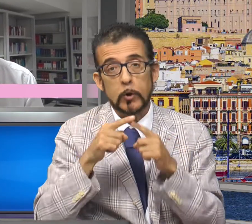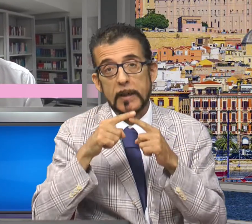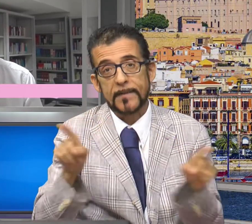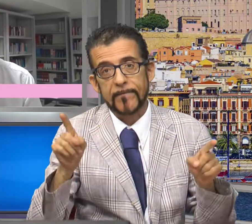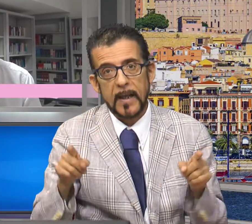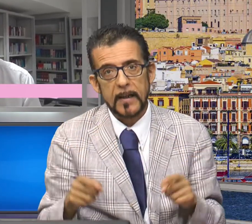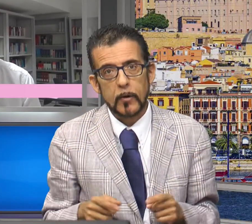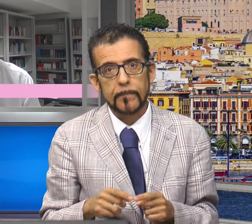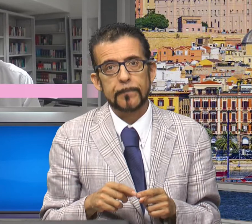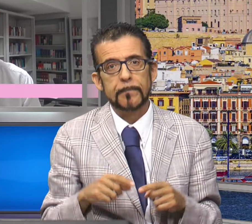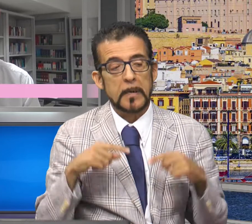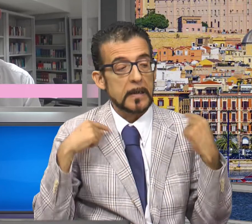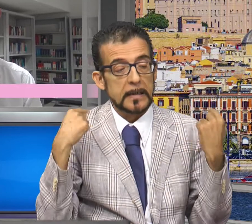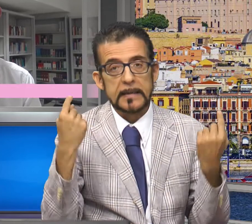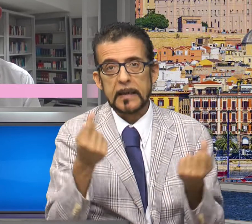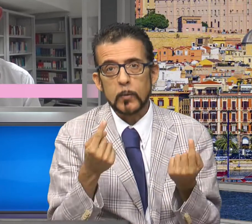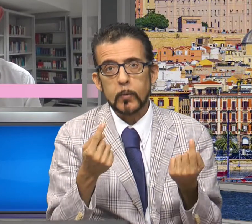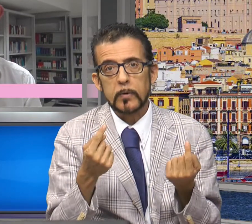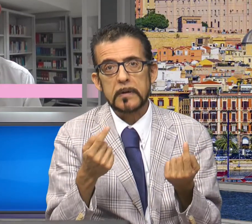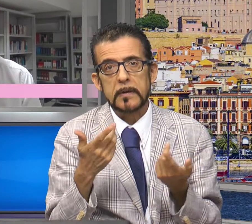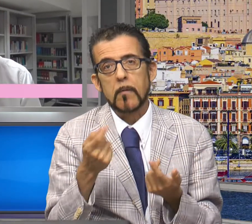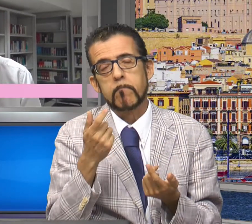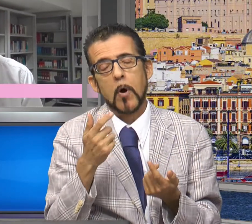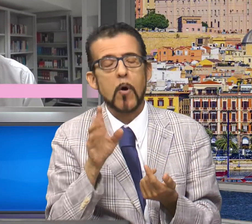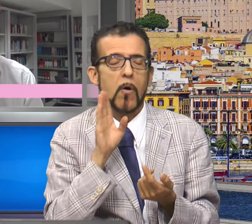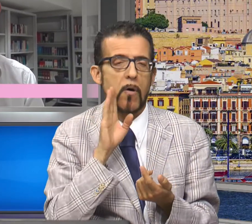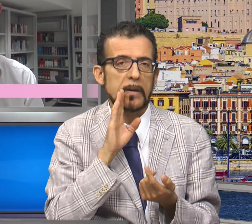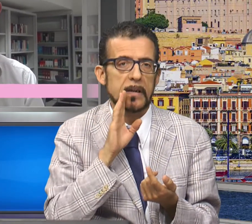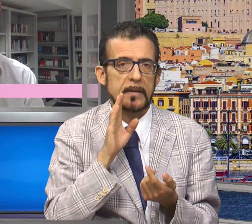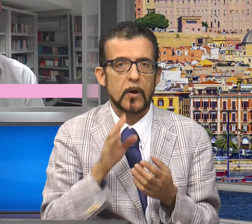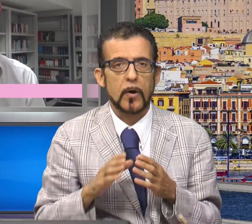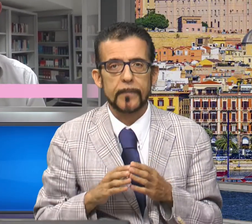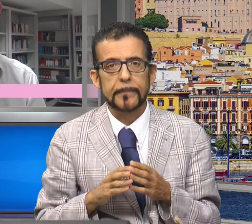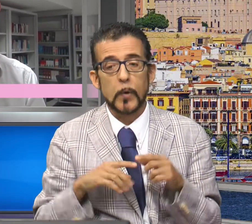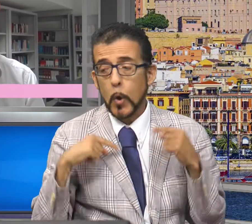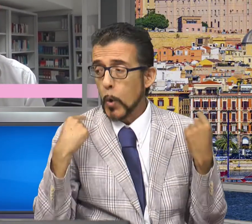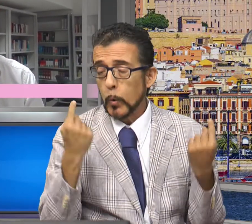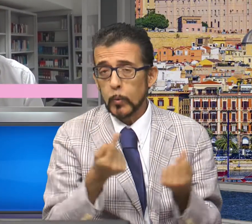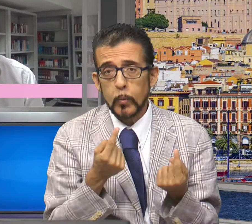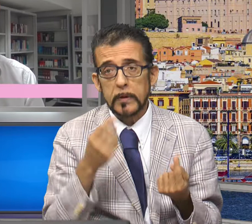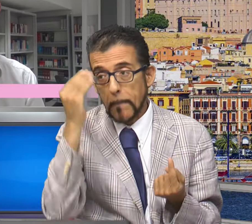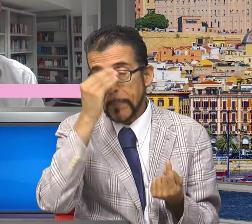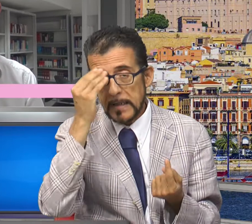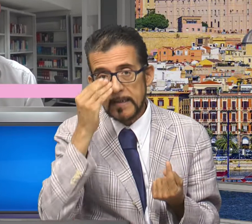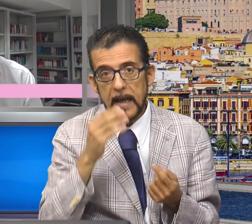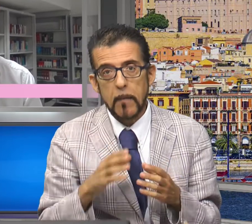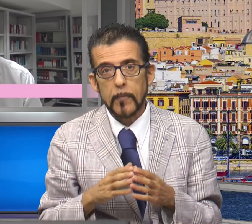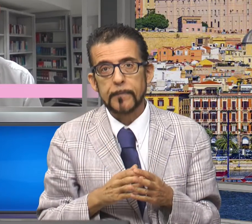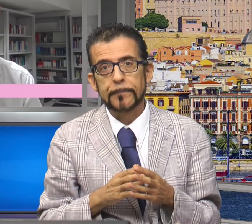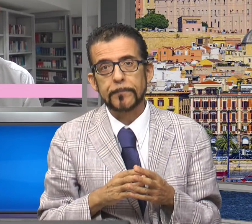tutti mettiamo un po' la testa a posto, nel senso che se tutti pensiamo che tenere la spiaggia pulita vuol